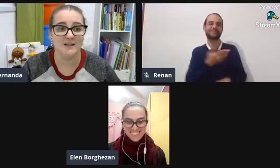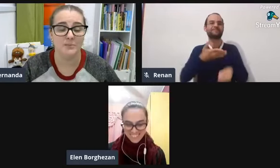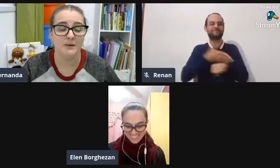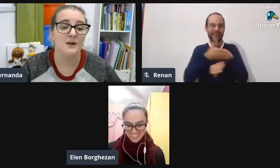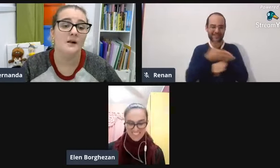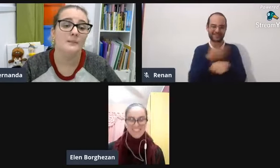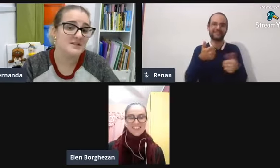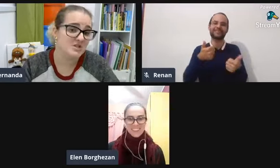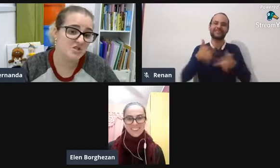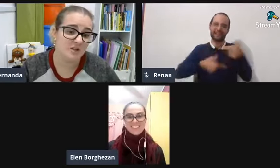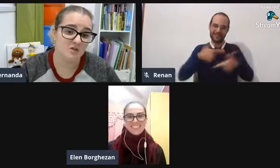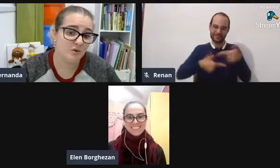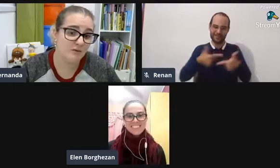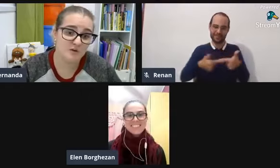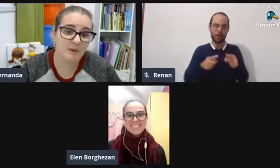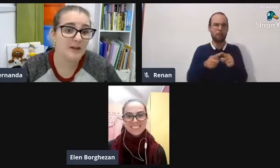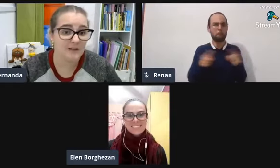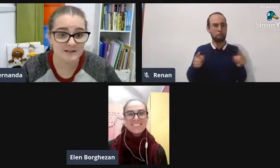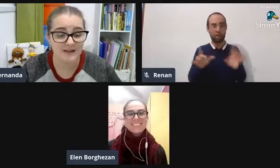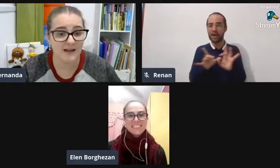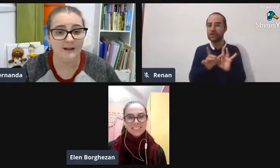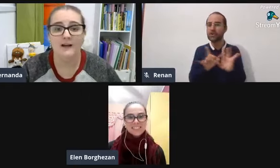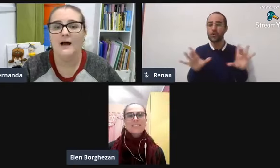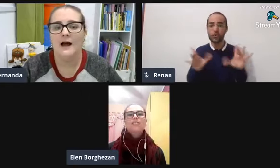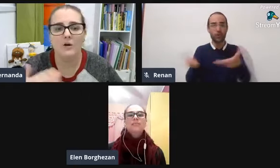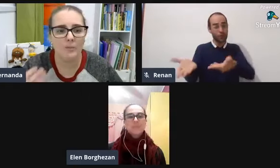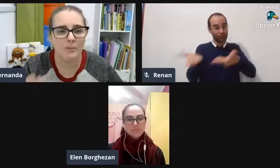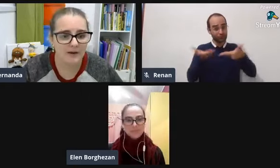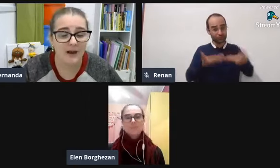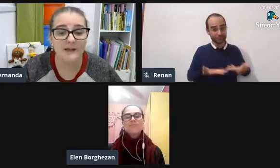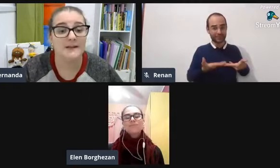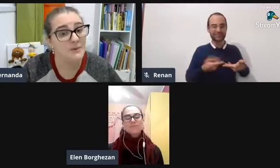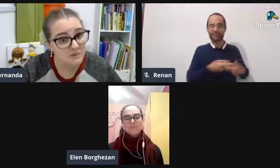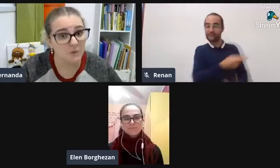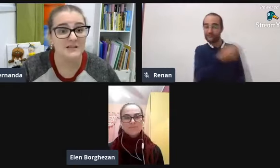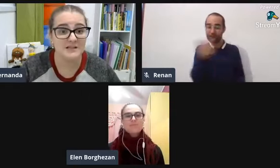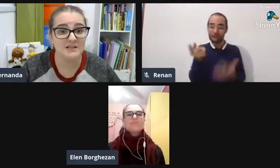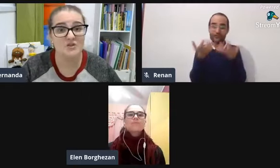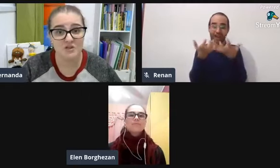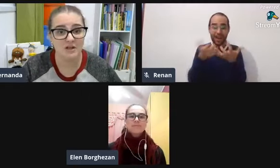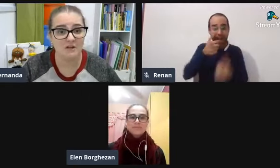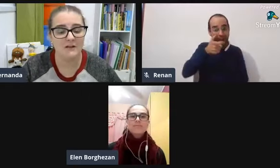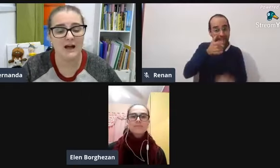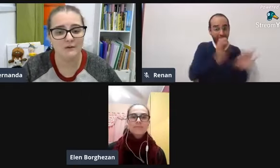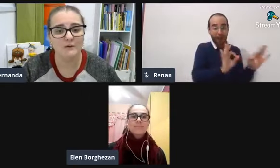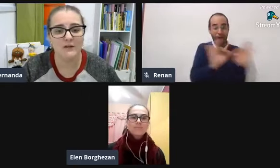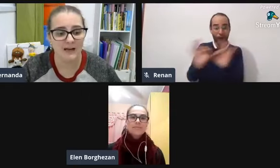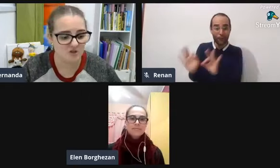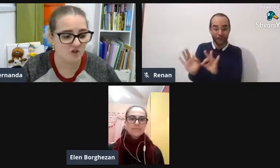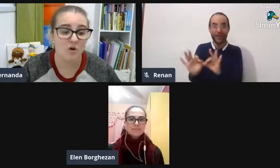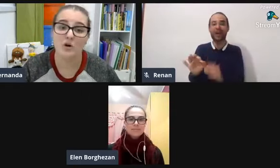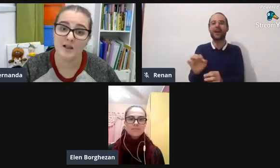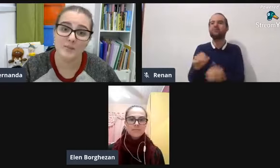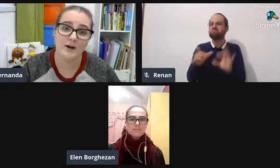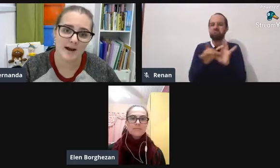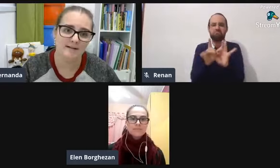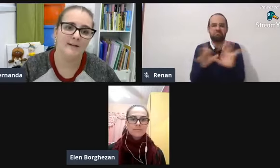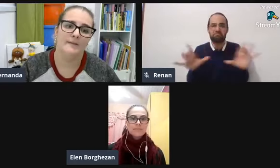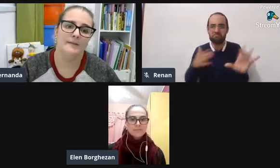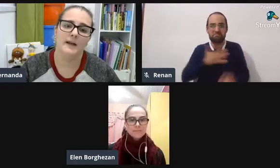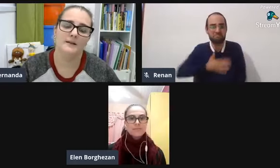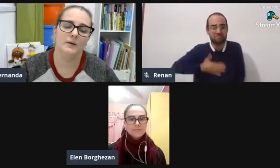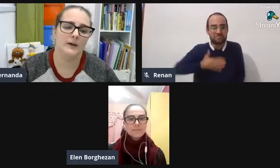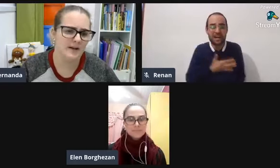trabalho, da equipe, mas a gente deixa o convite para quem quiser acompanhar, até mesmo quem se sentir à vontade de